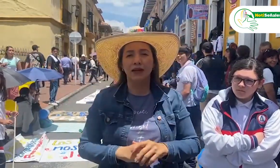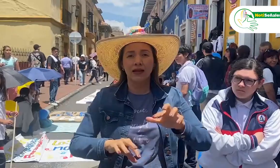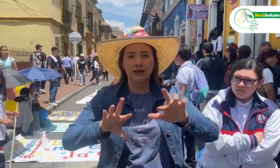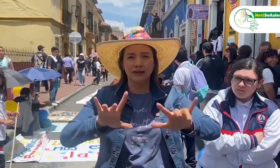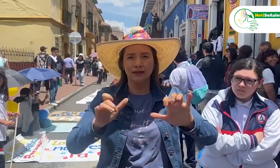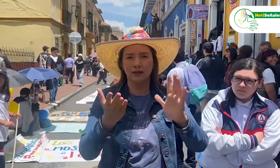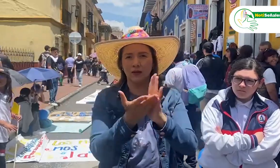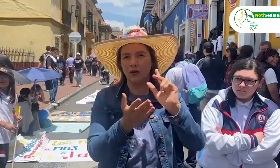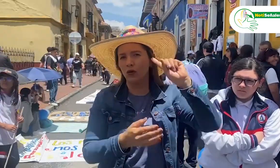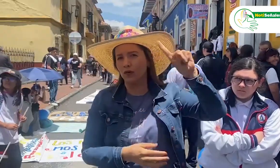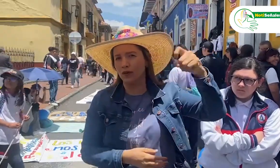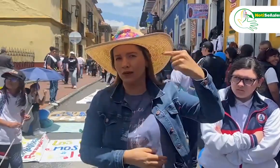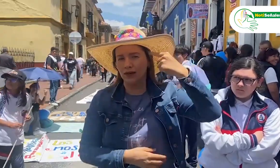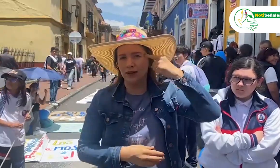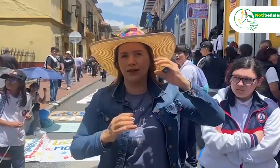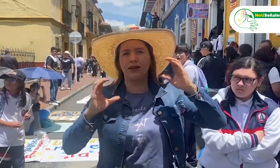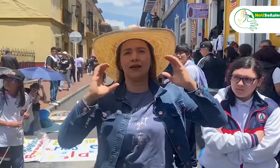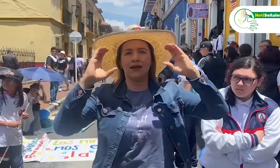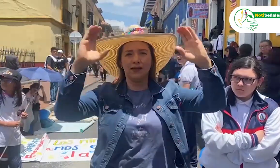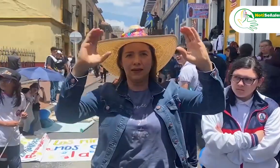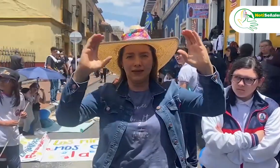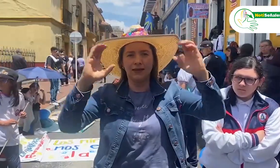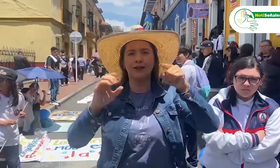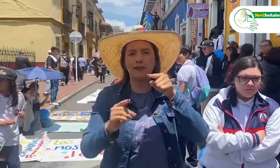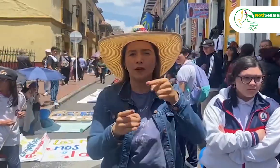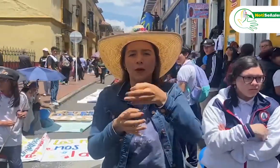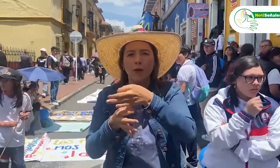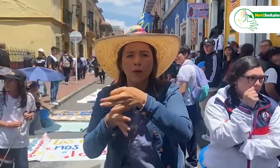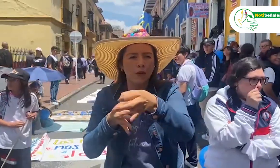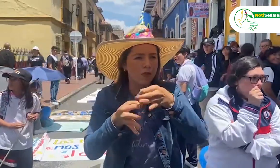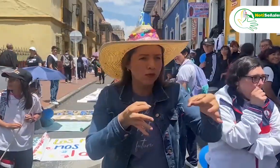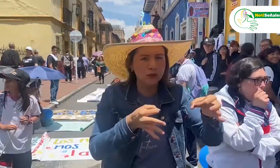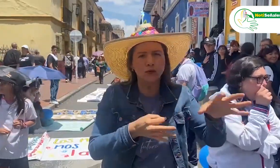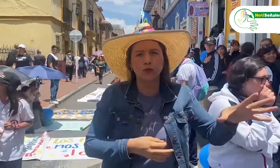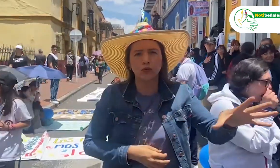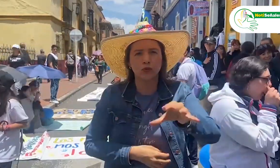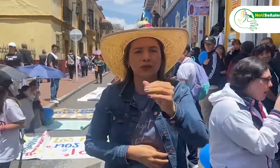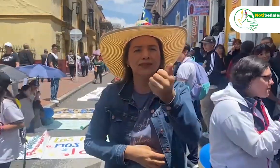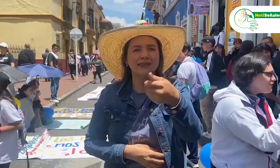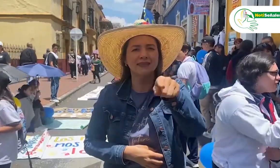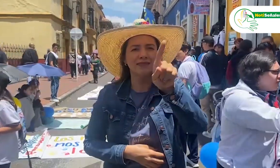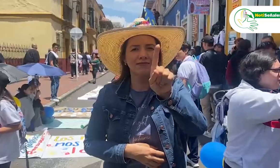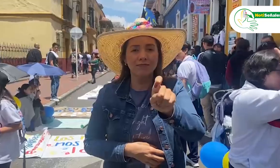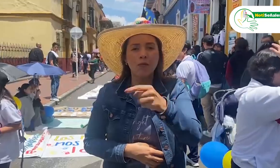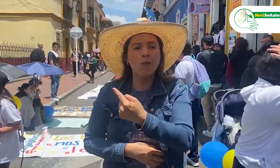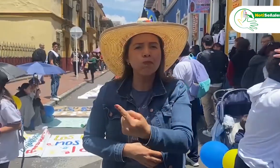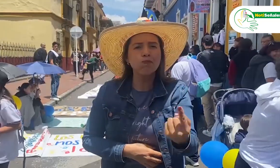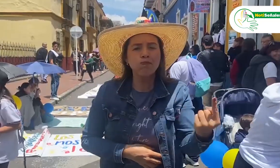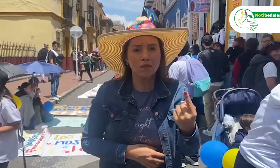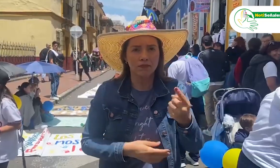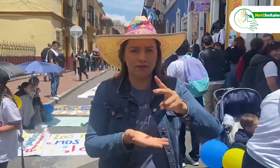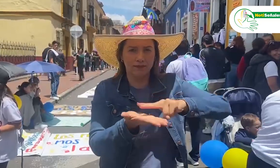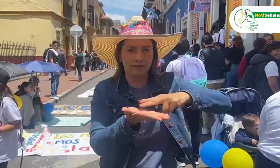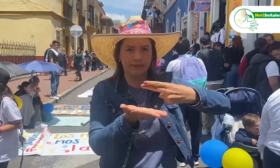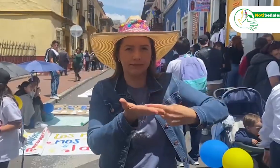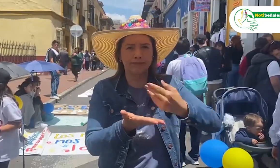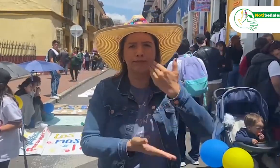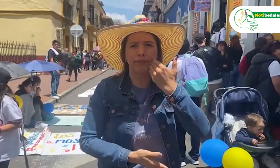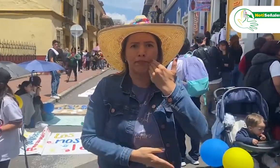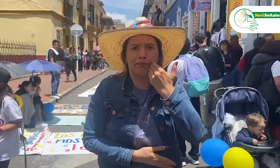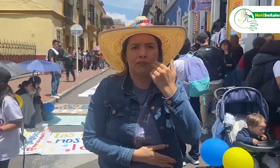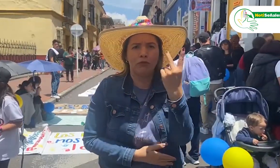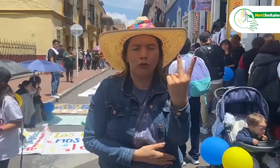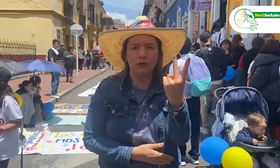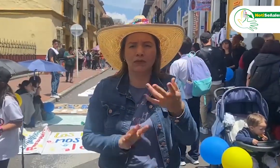La Secretaría de Educación y la Gobernación del Caquetá tiene 16 municipios donde hay muy